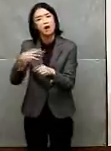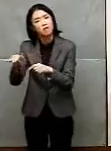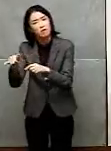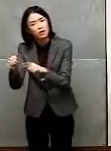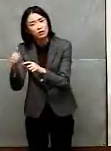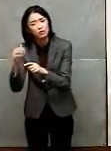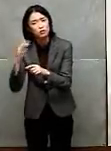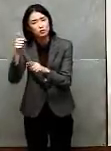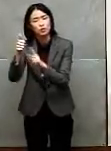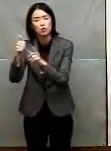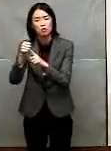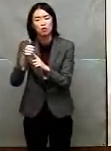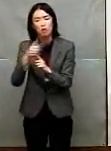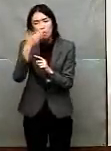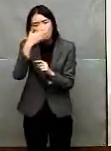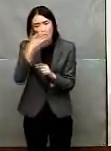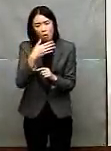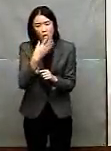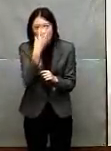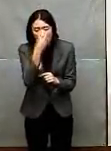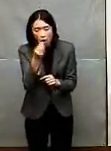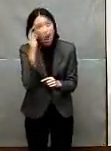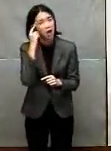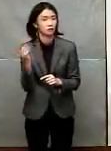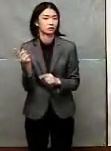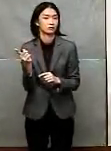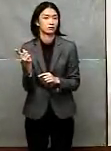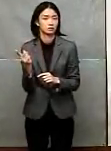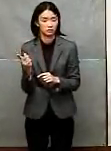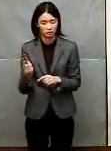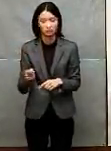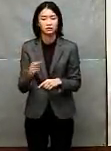といろいろとお話をしてまいりました。 は い、 選挙